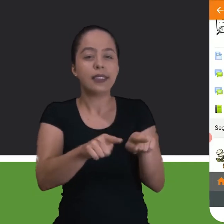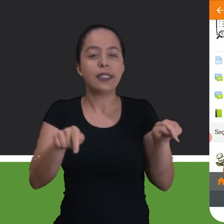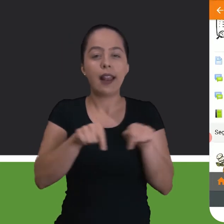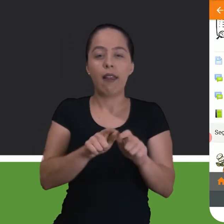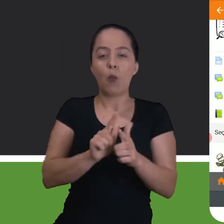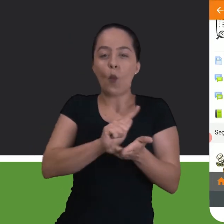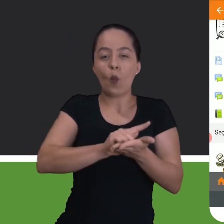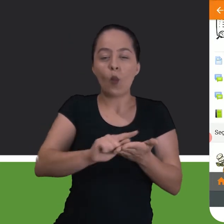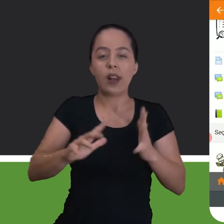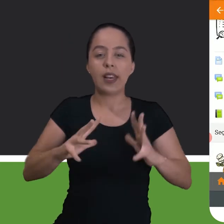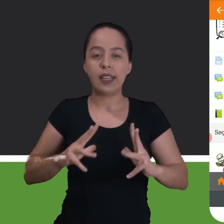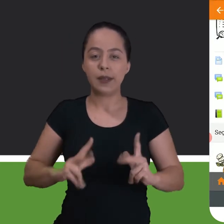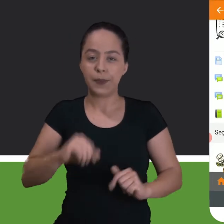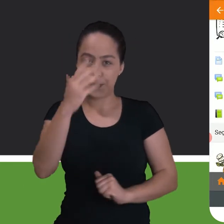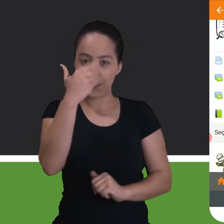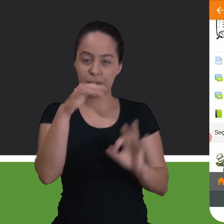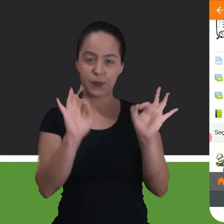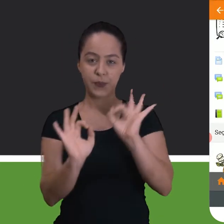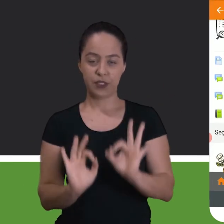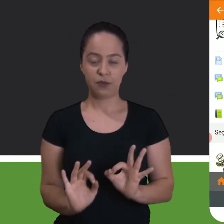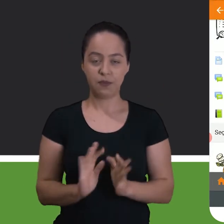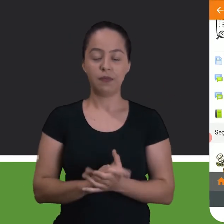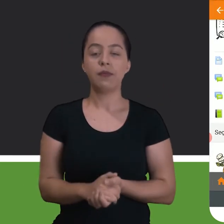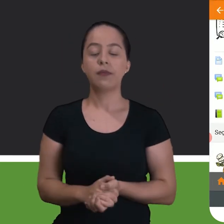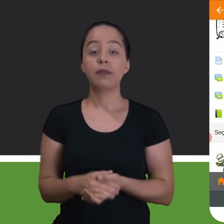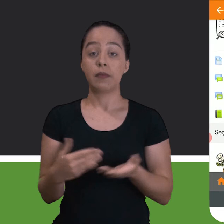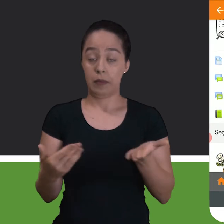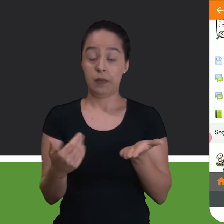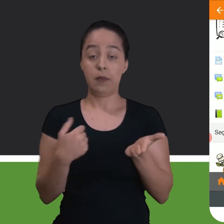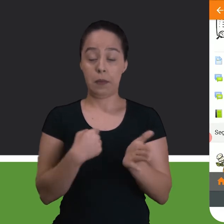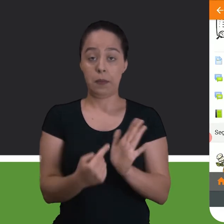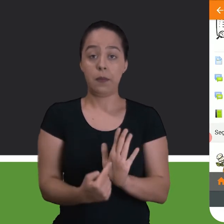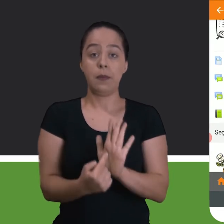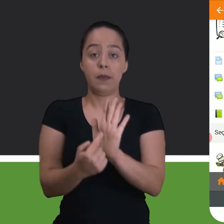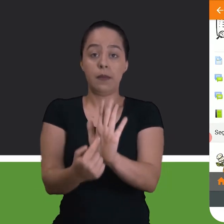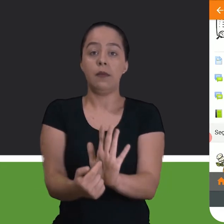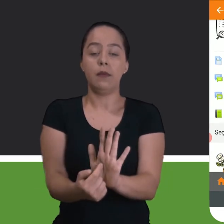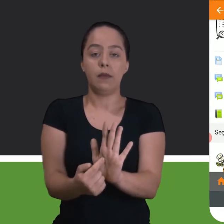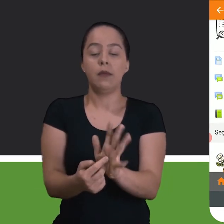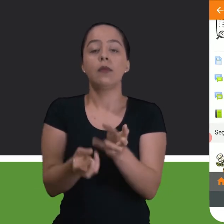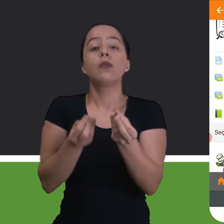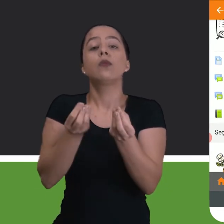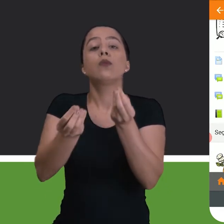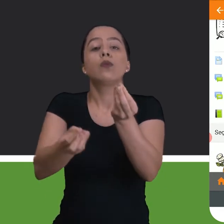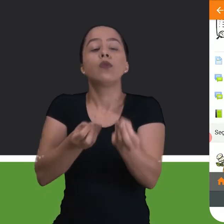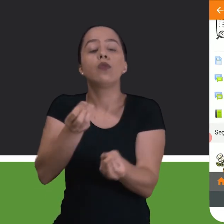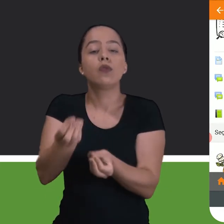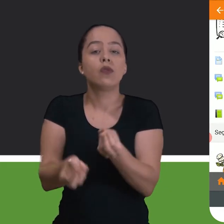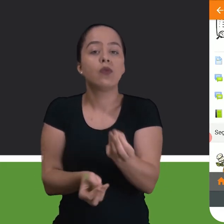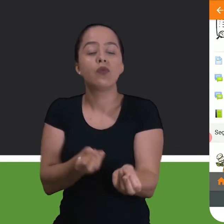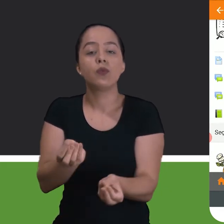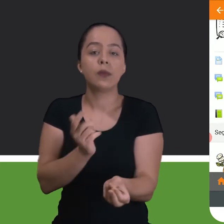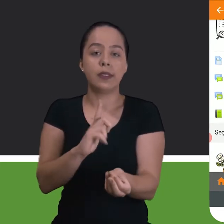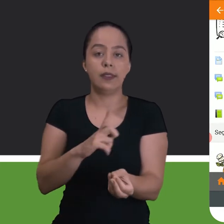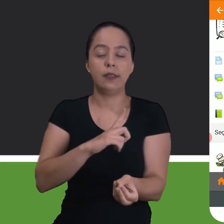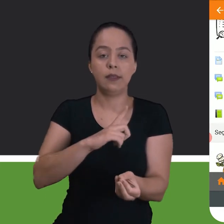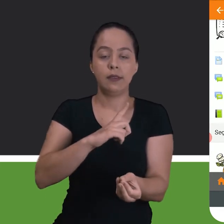ele mais limpo né nossa sala bom e agora eu vou mostrar para vocês como